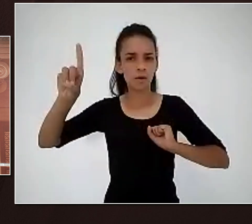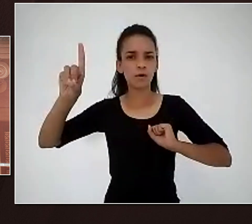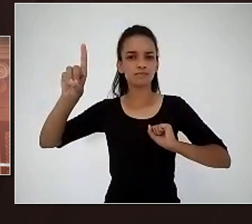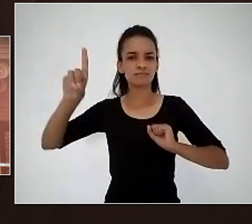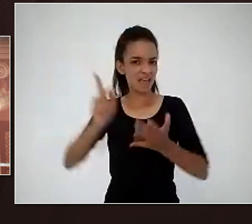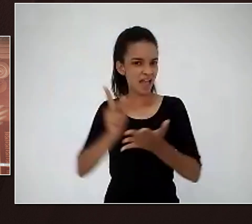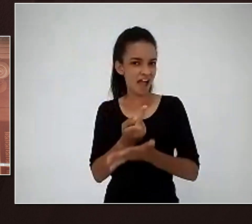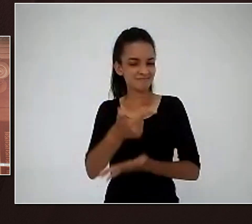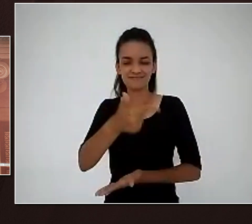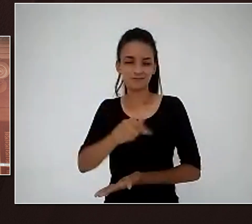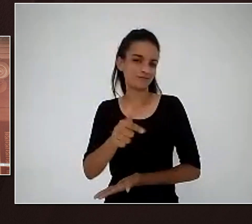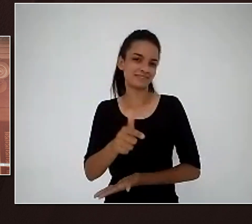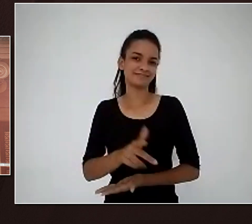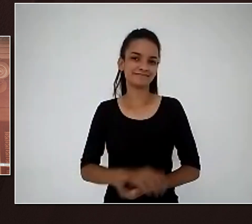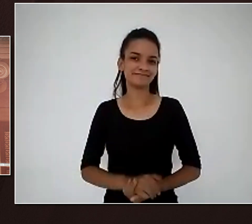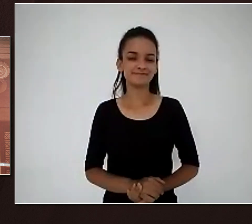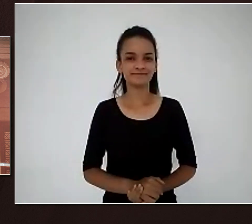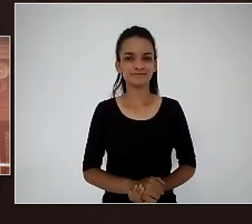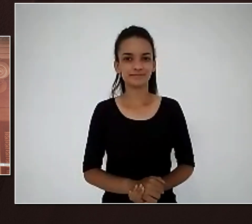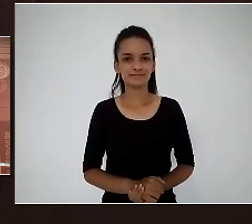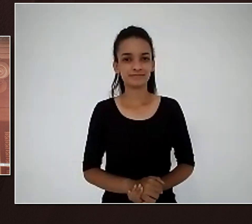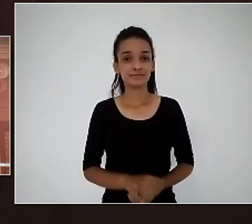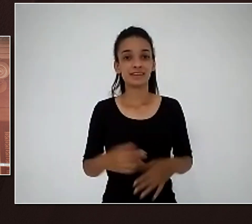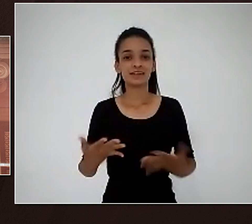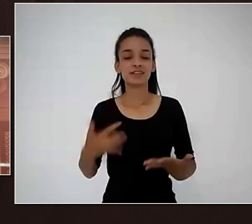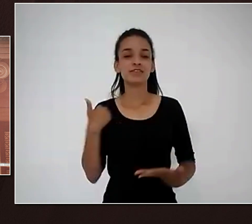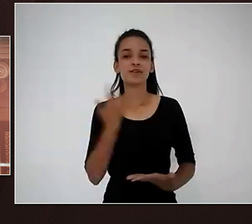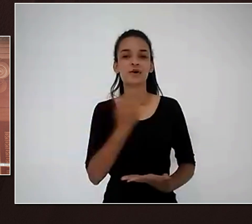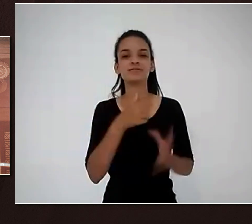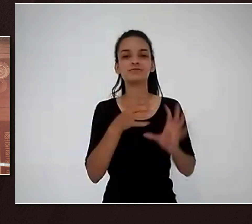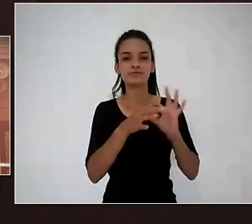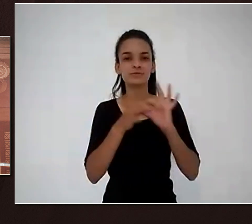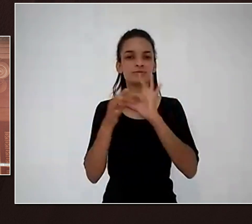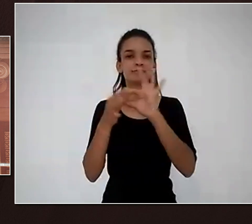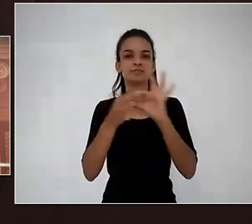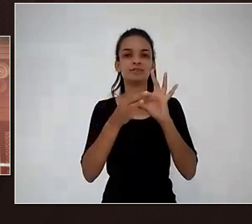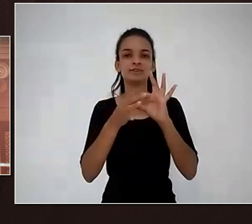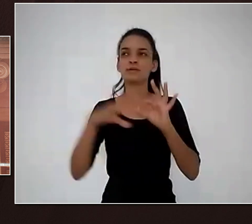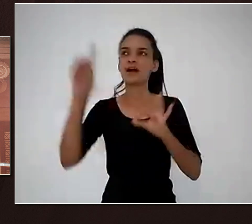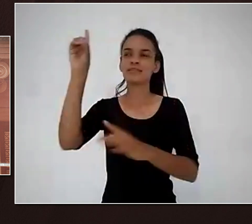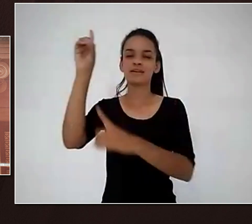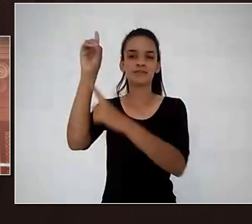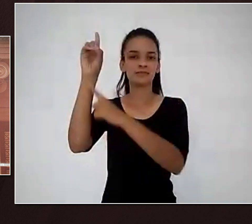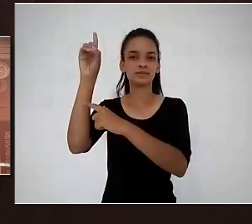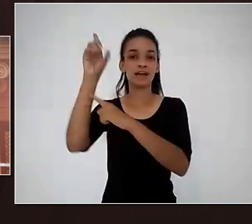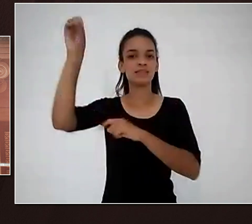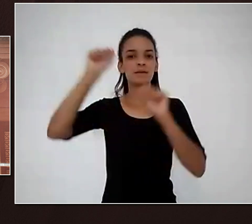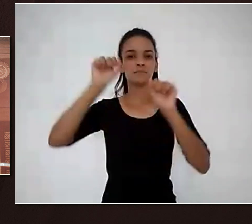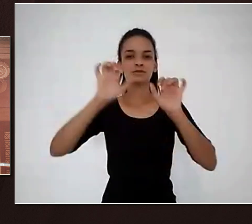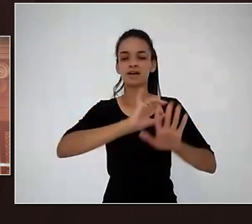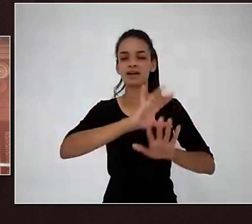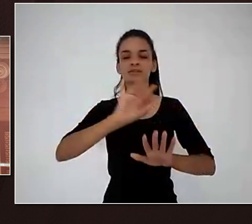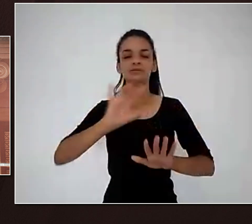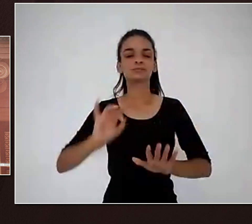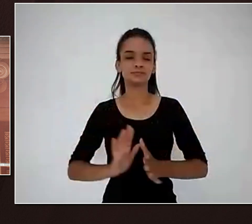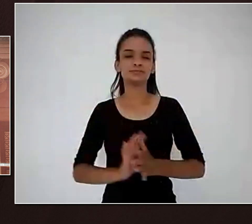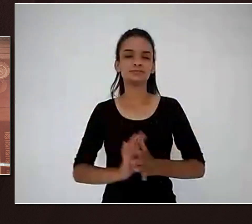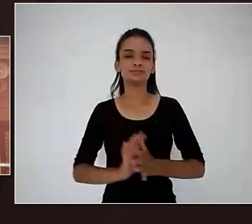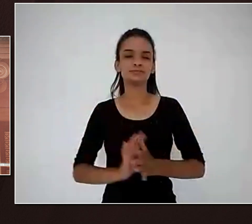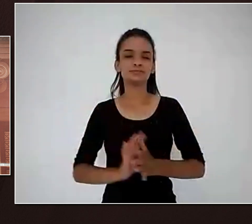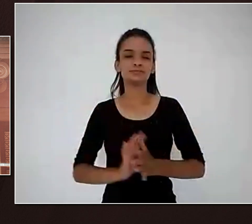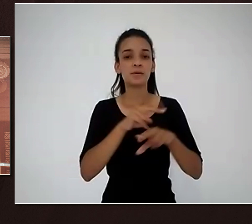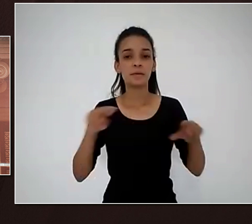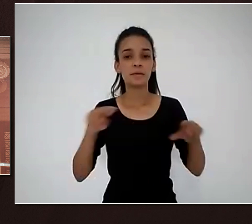né? Eu e você, nós somos todos um pelo propósito de Deus, que o Senhor abençoe a nós todos. Portanto, irmãos, então o